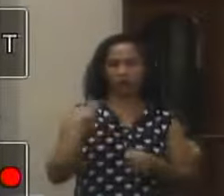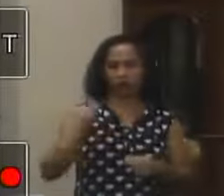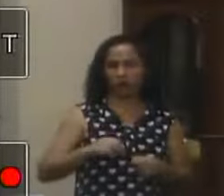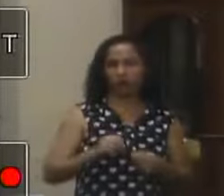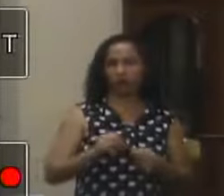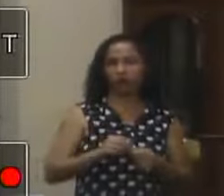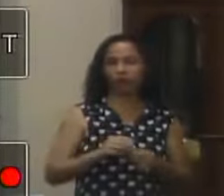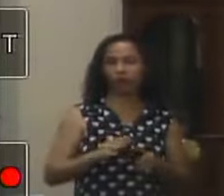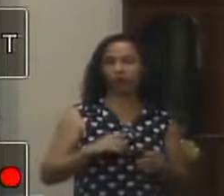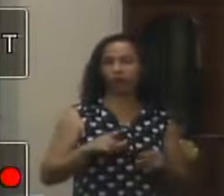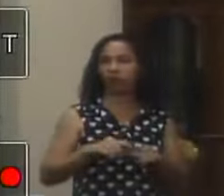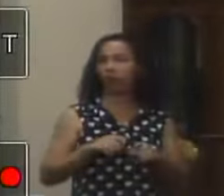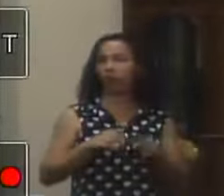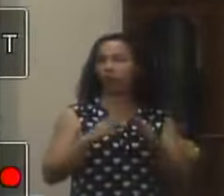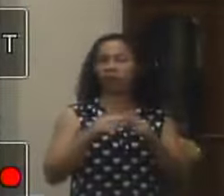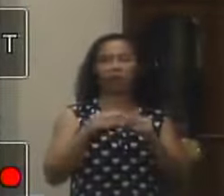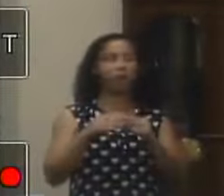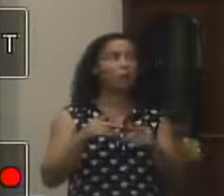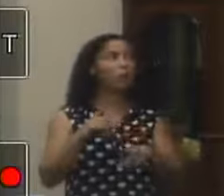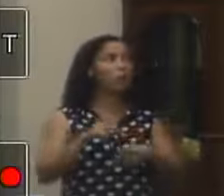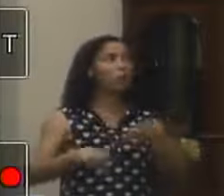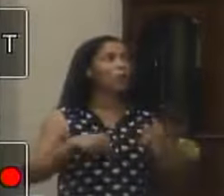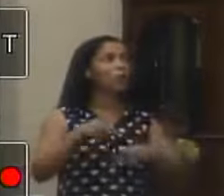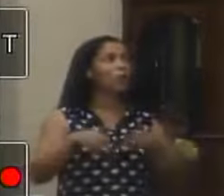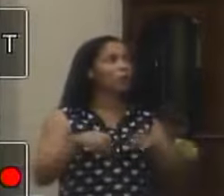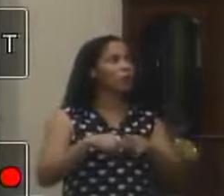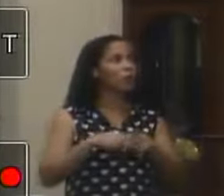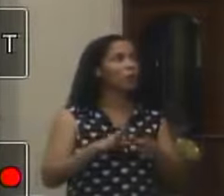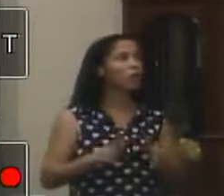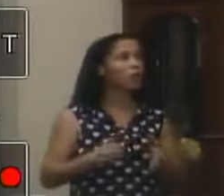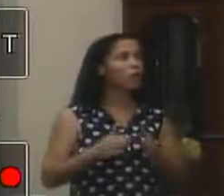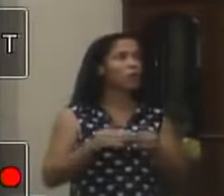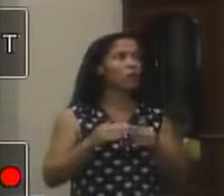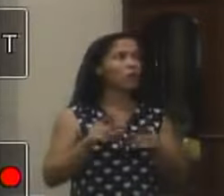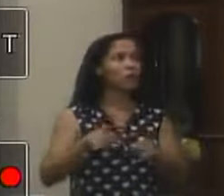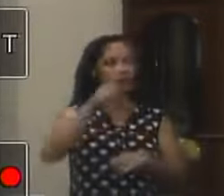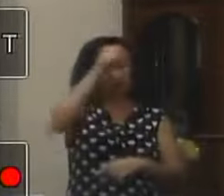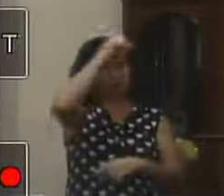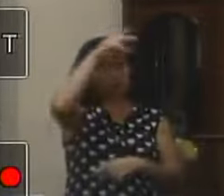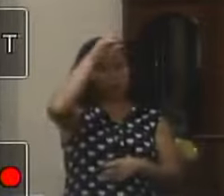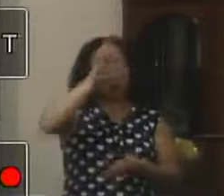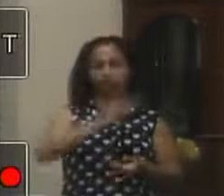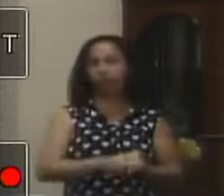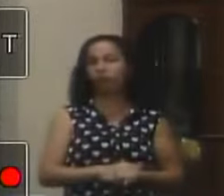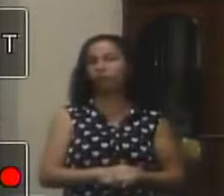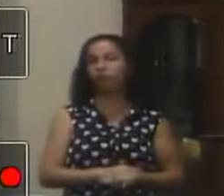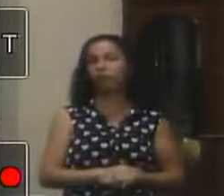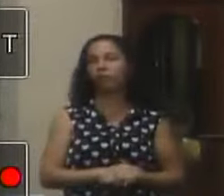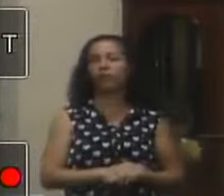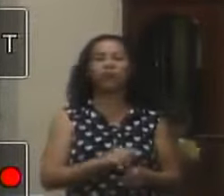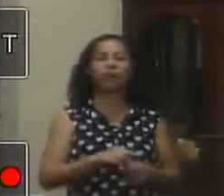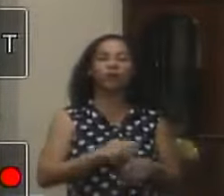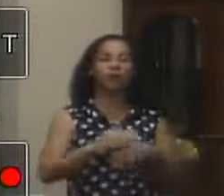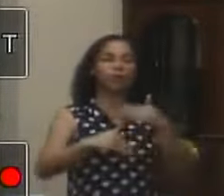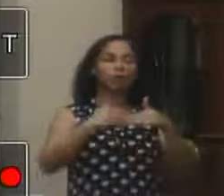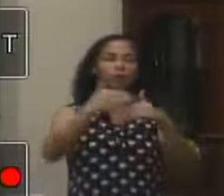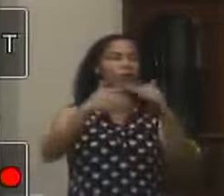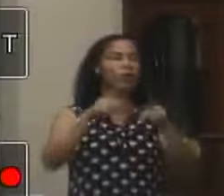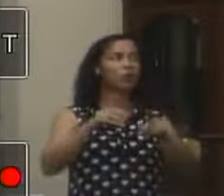um pedido que a gente sempre é pedido aqui pela população, então vai o pedido também lá para a prefeitura, e assim que a gente conseguir desentravar